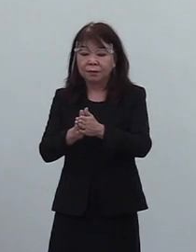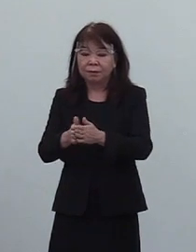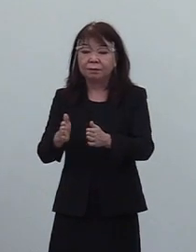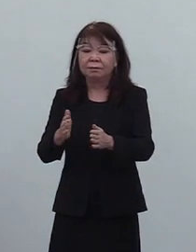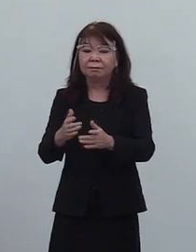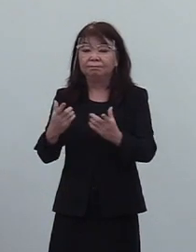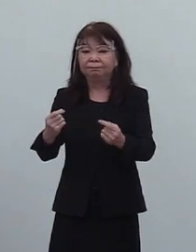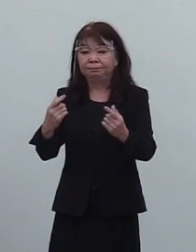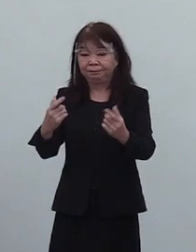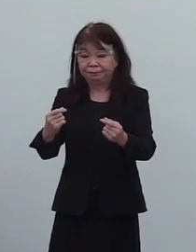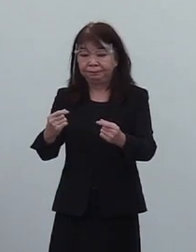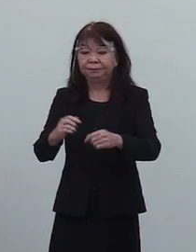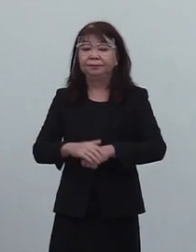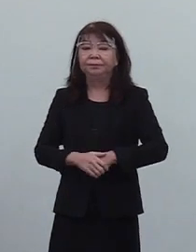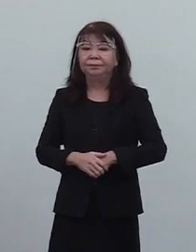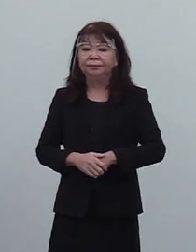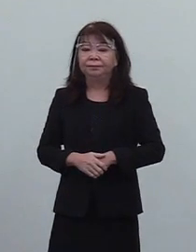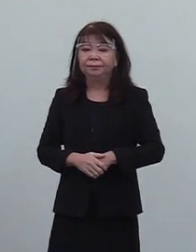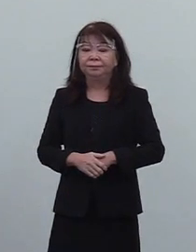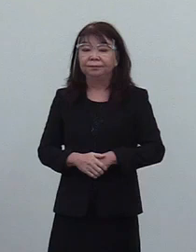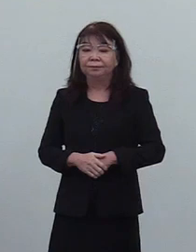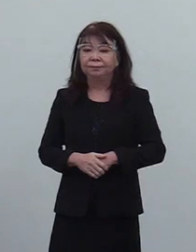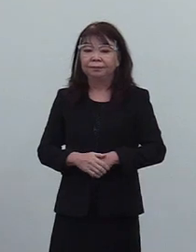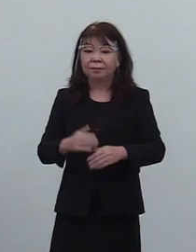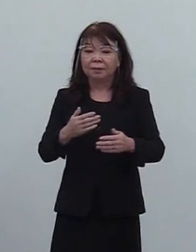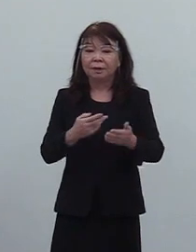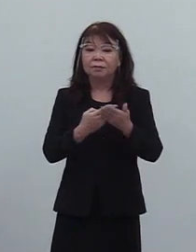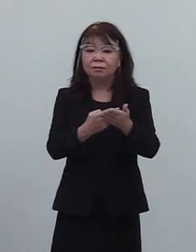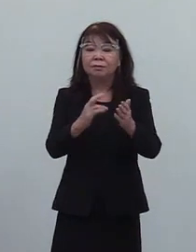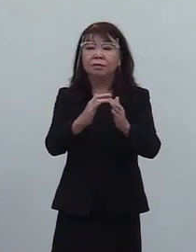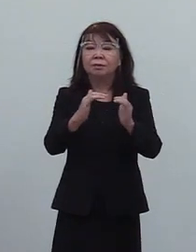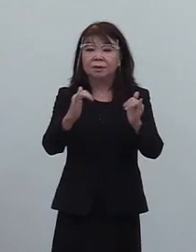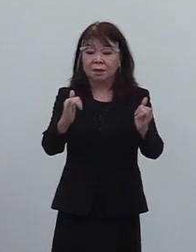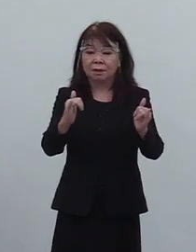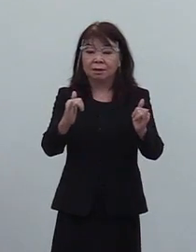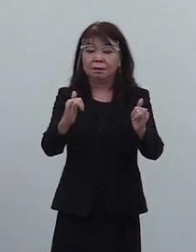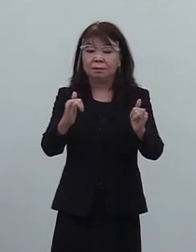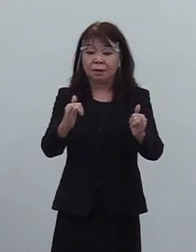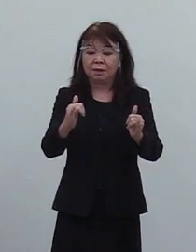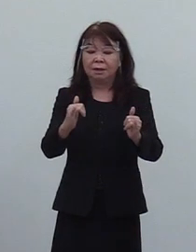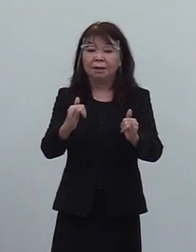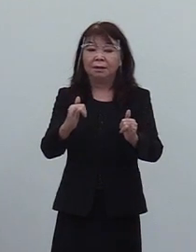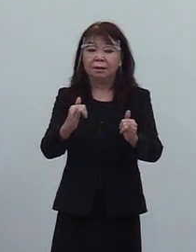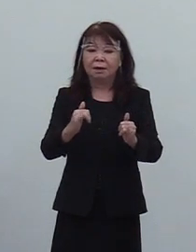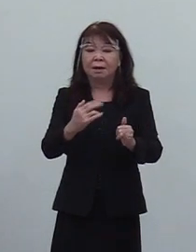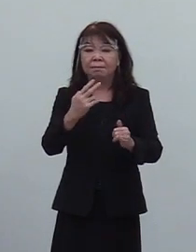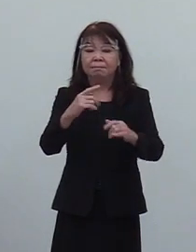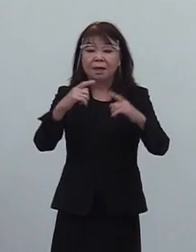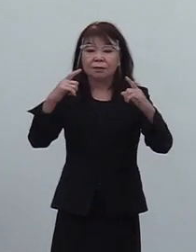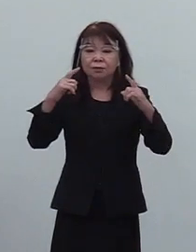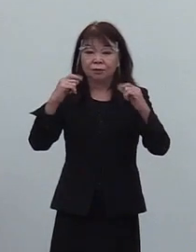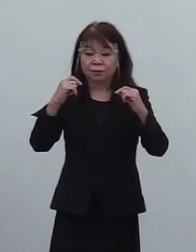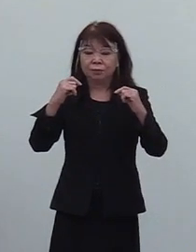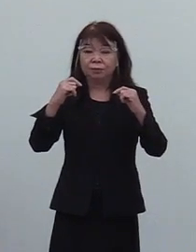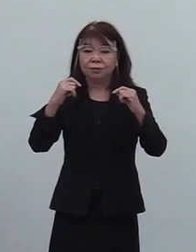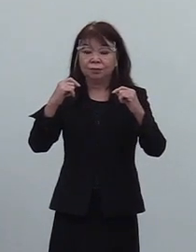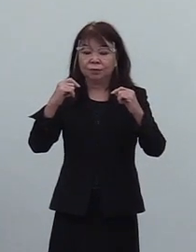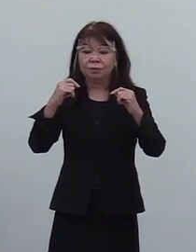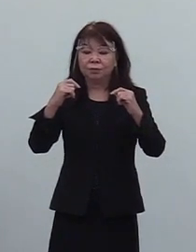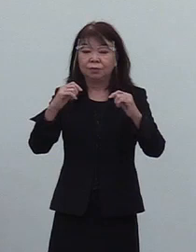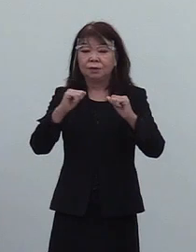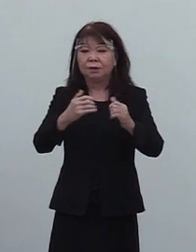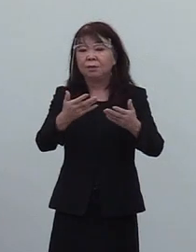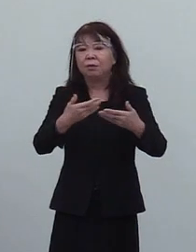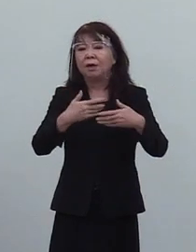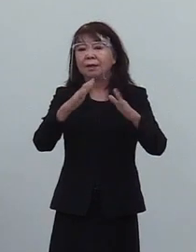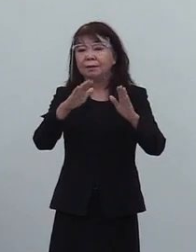実施しております。で、入所者でございますが、基本はマスクを着用していただいてお